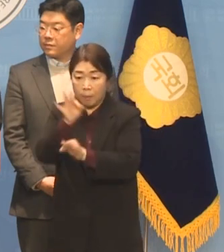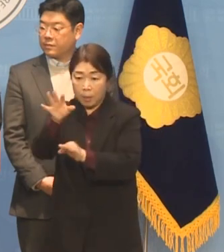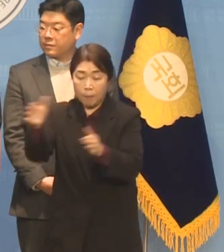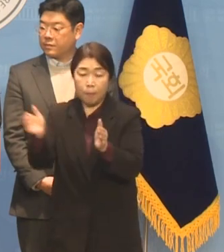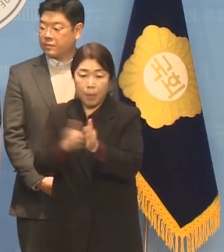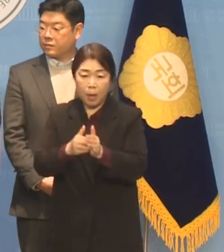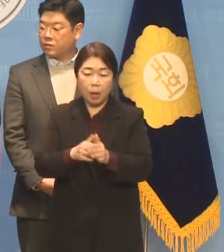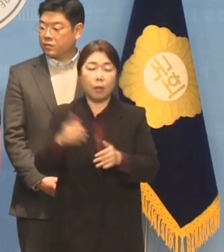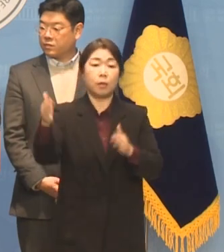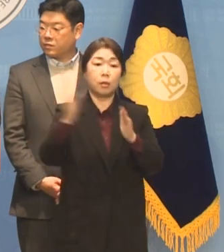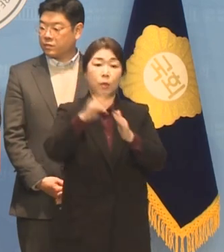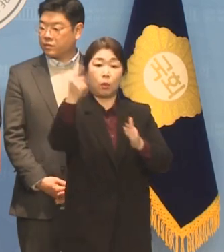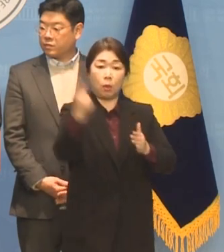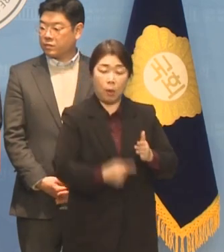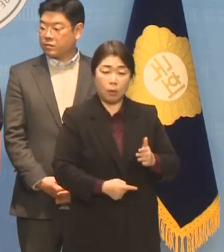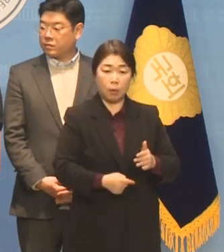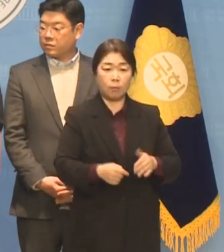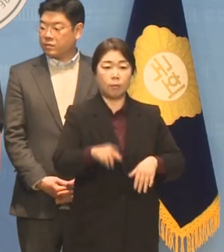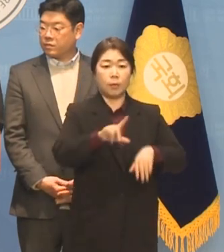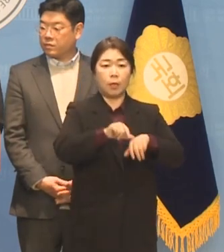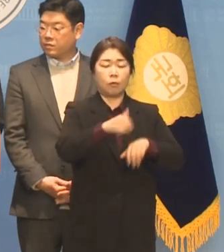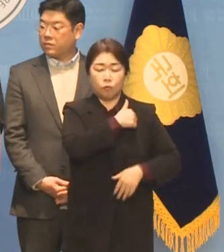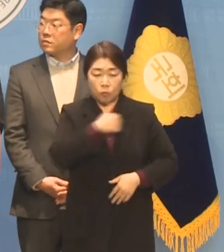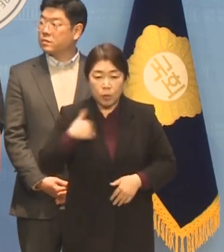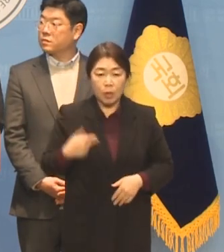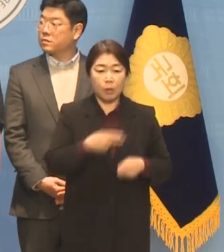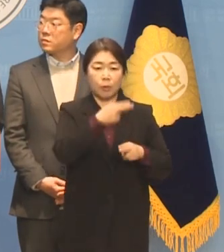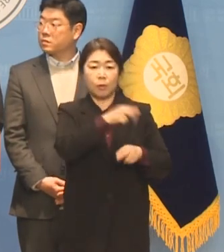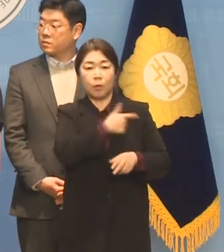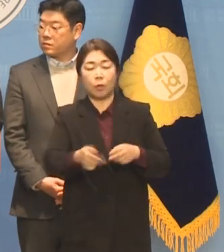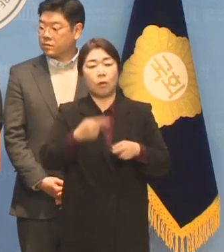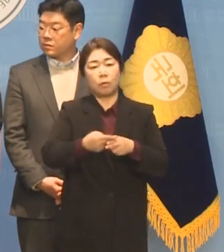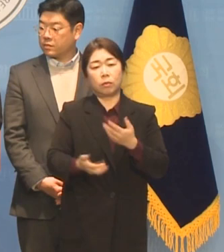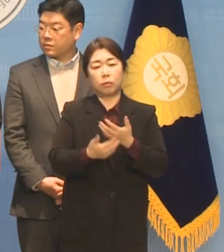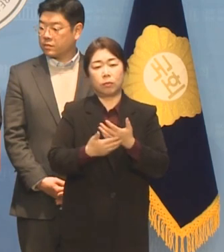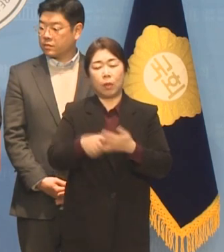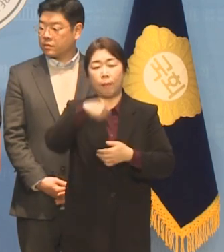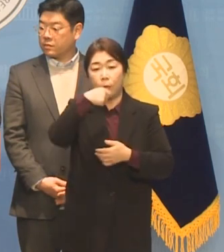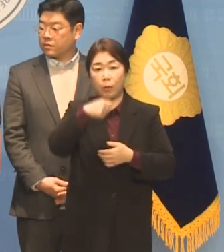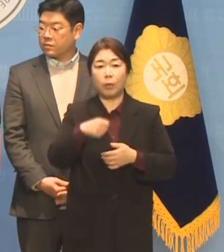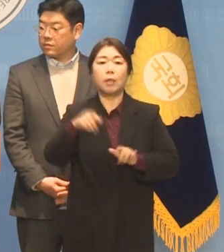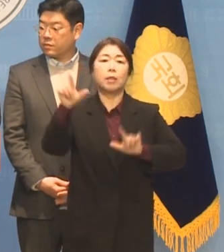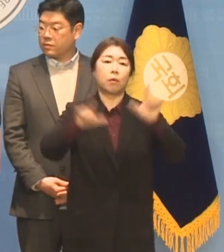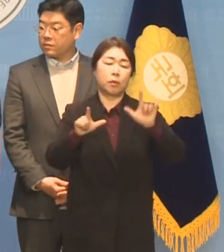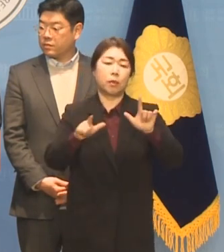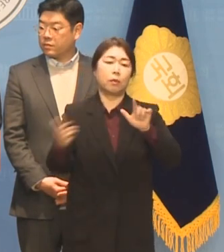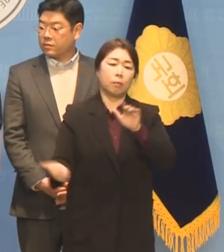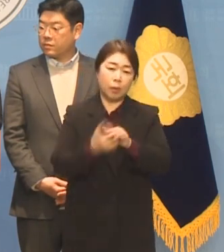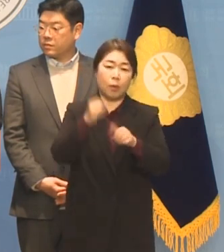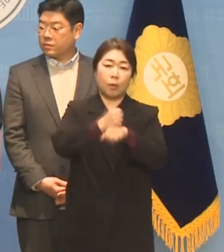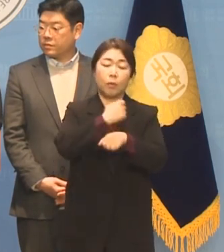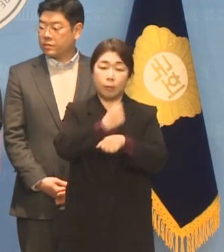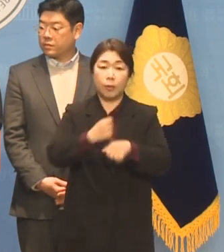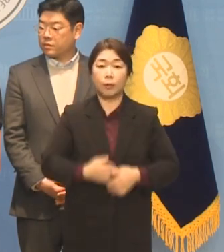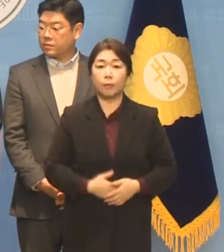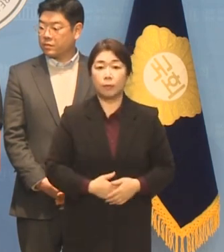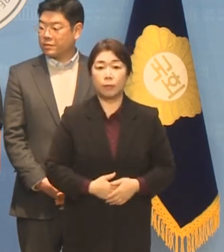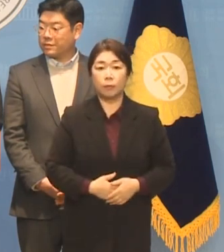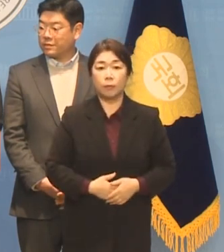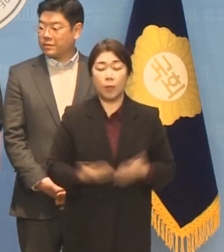있는 저녁을 준비하는 일, 이 일을 현실로 만들어야 합니다. 출근 2시간 전에